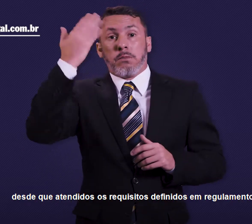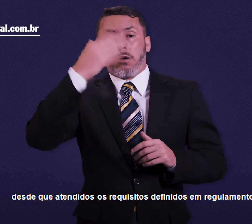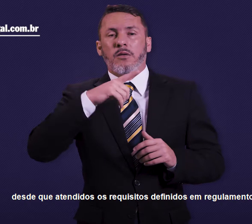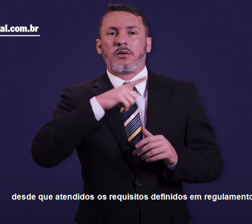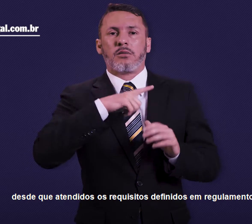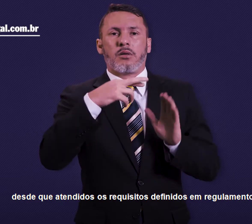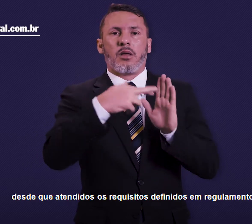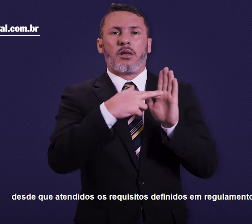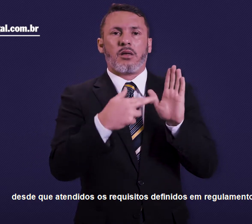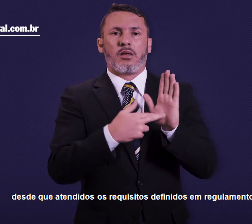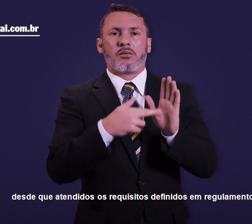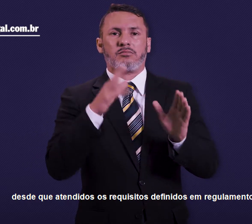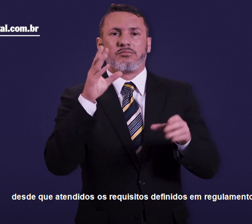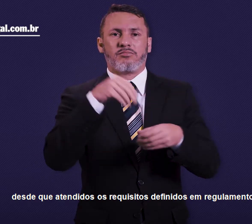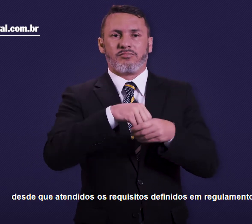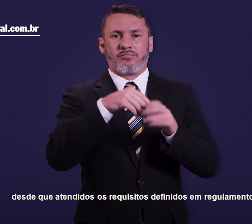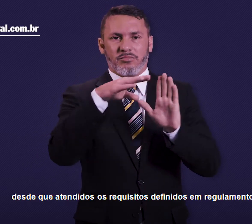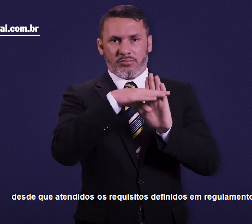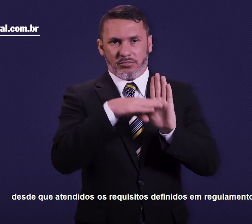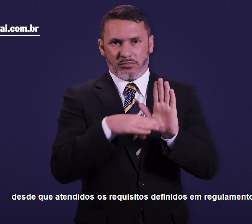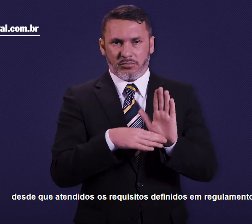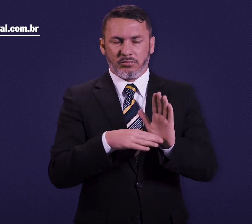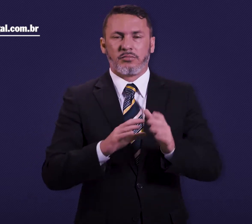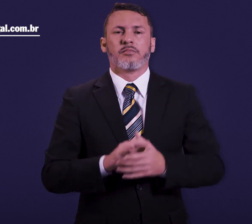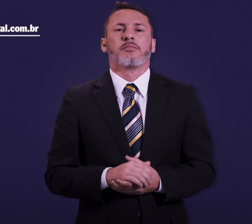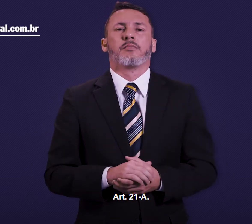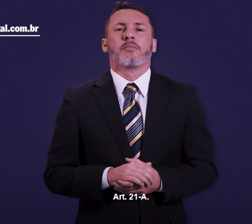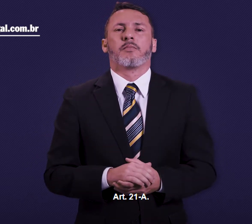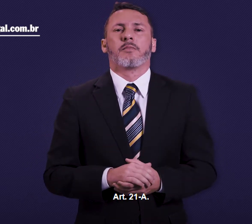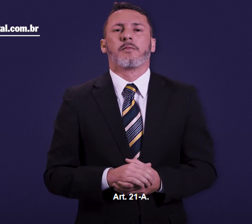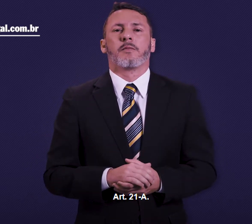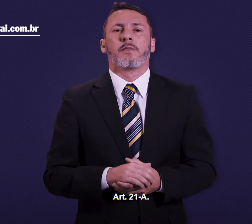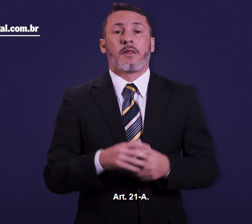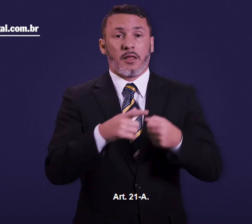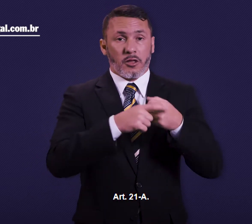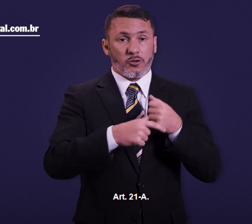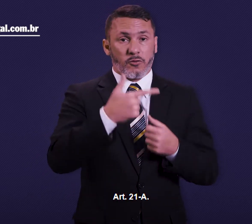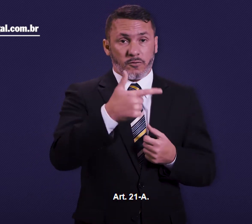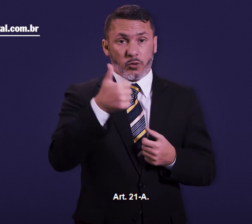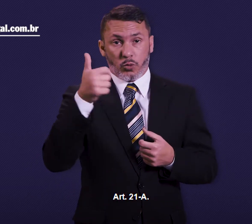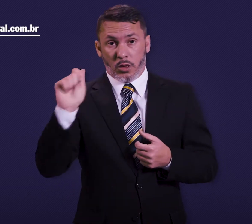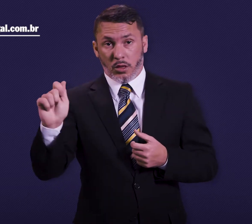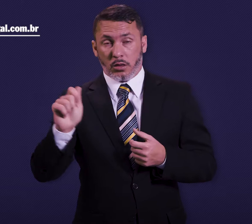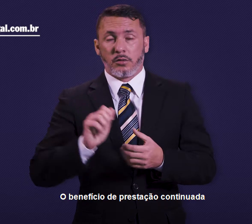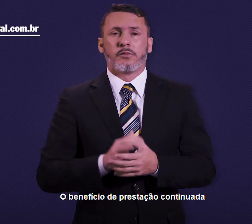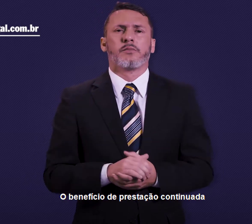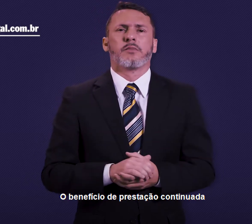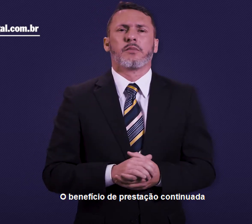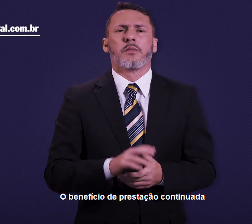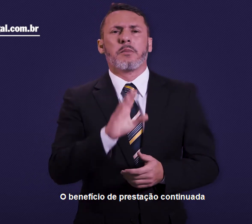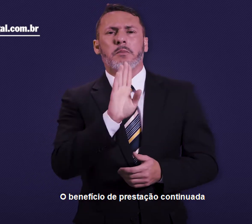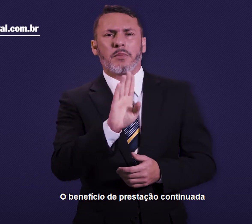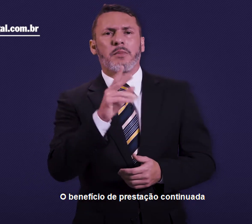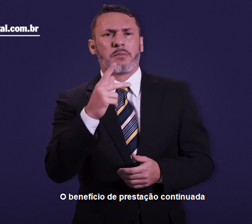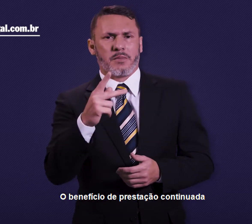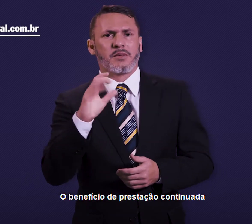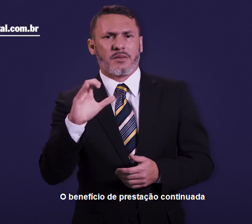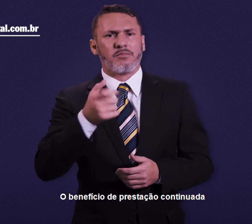atendidos os requisitos definidos em regulamento. Artigo 21-A. O benefício de prestação